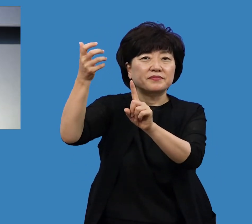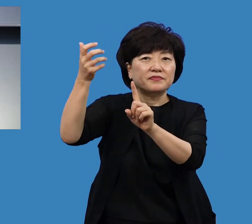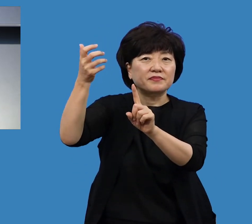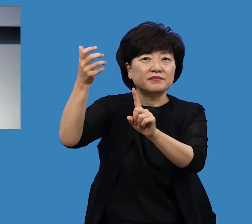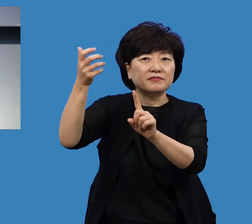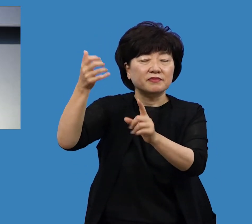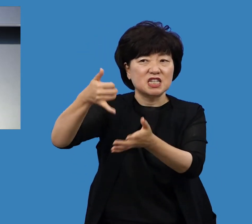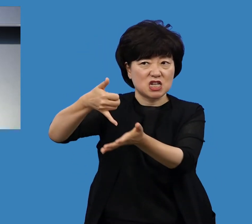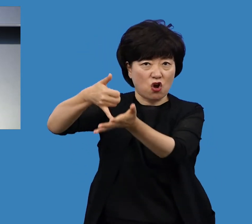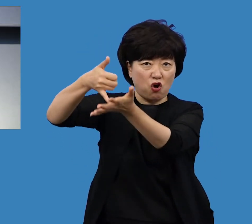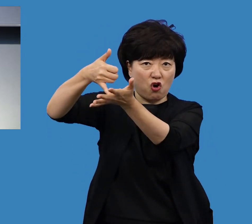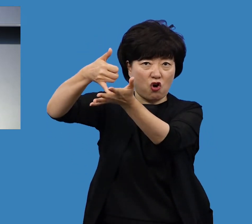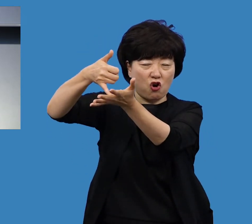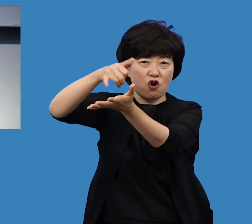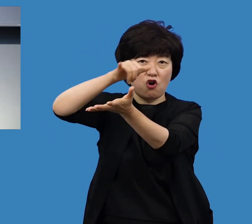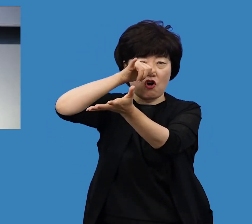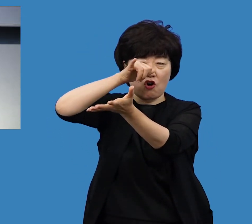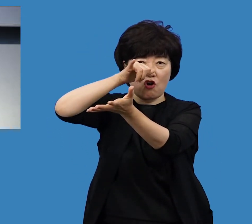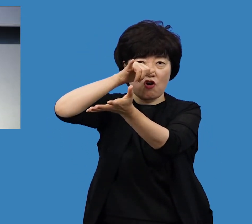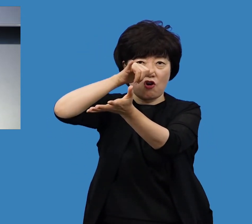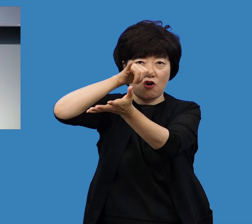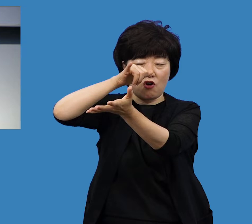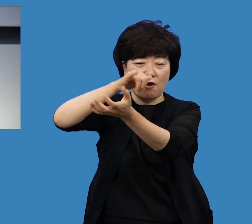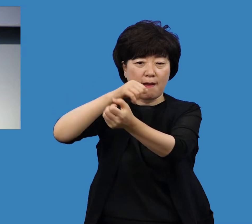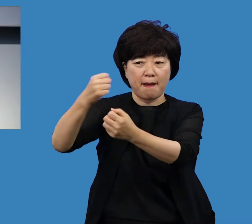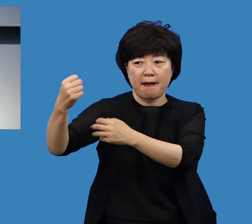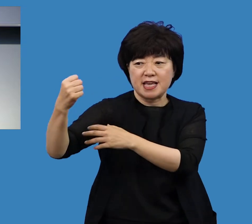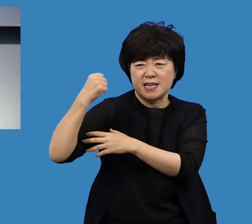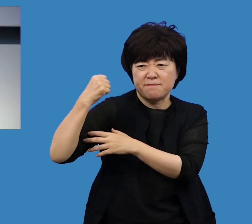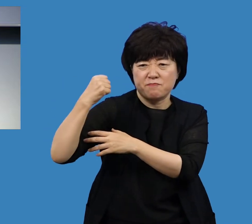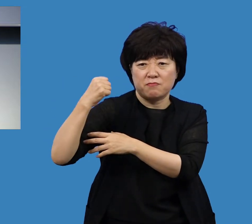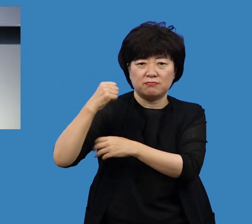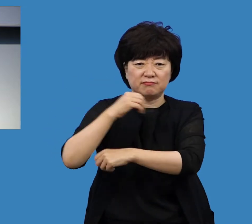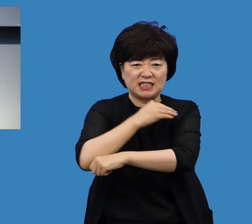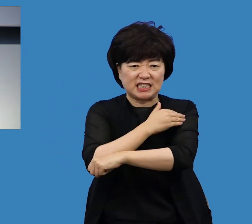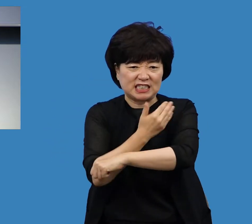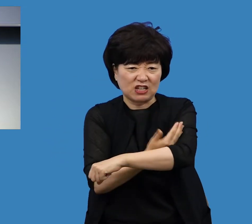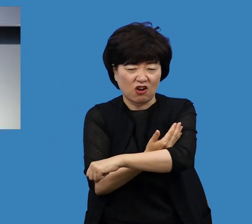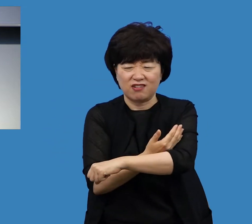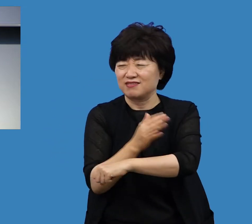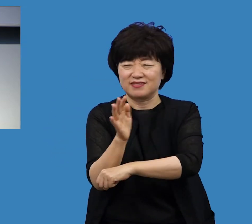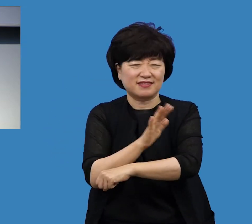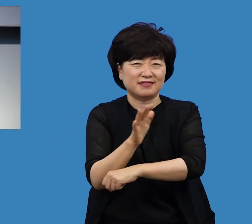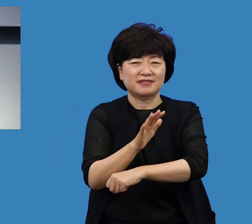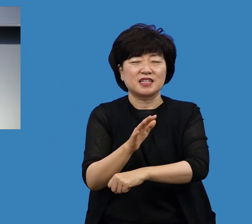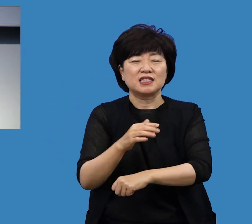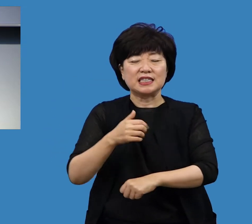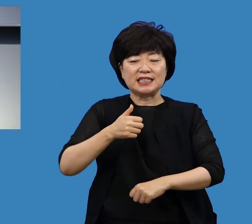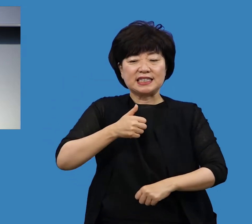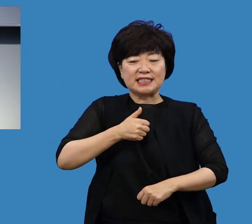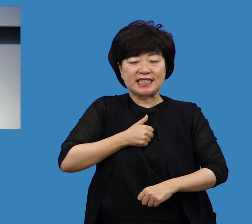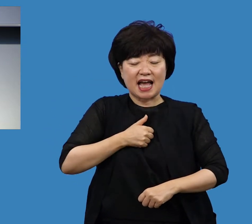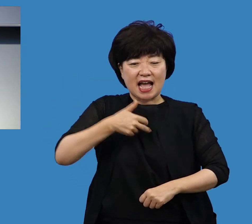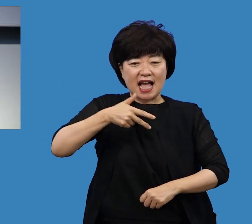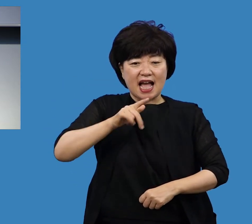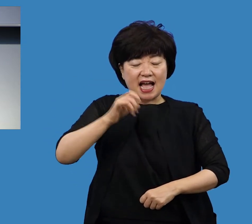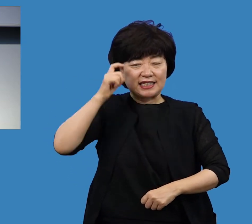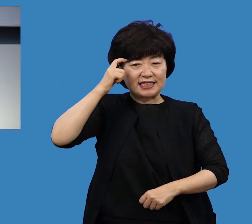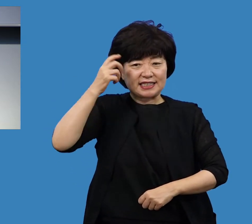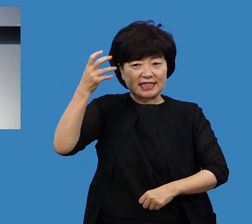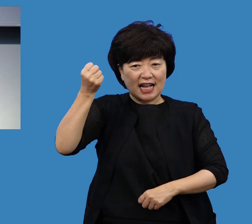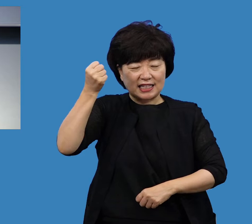영은 인격적인 존재예요. 그러니까 어떤 파워나 어떤 능력이나 이런 게 아니라 자의식을 갖고 있는 인격적인 존재라는